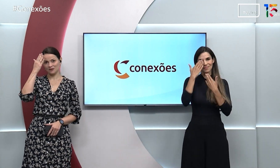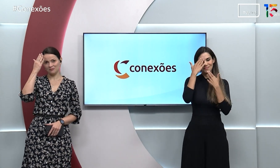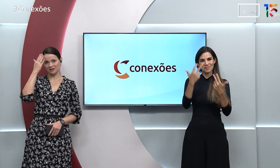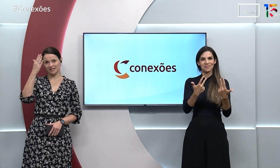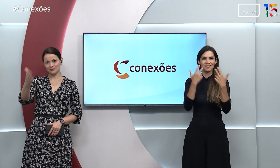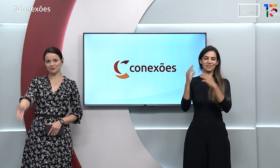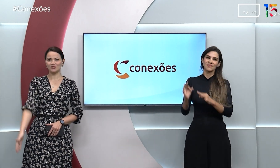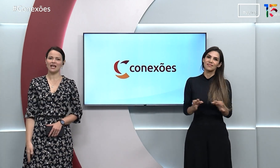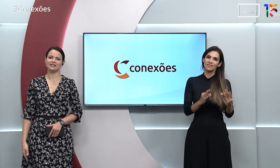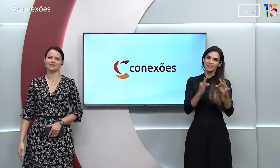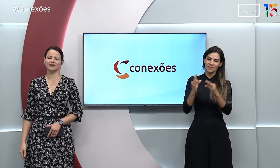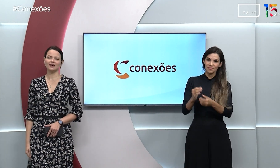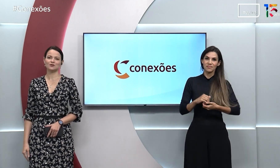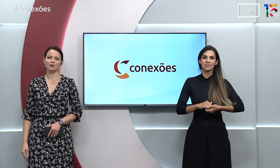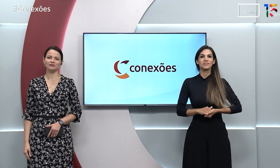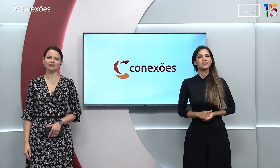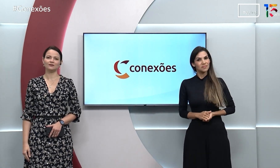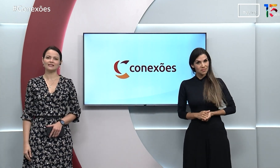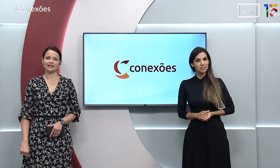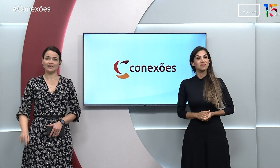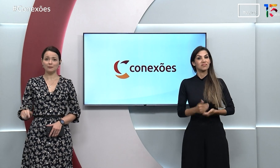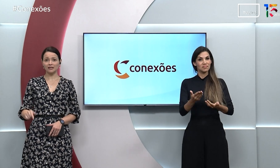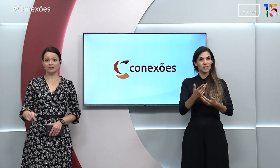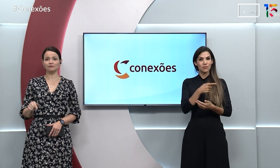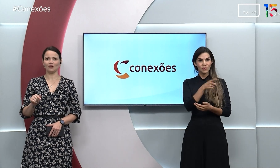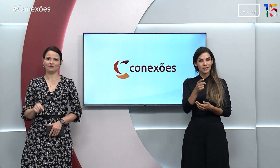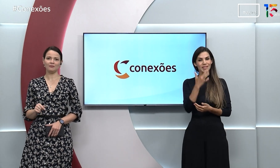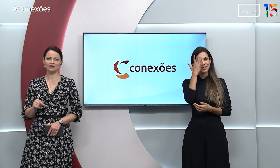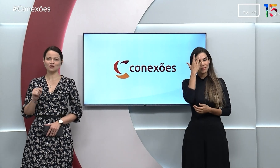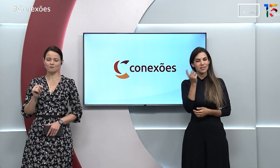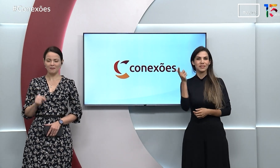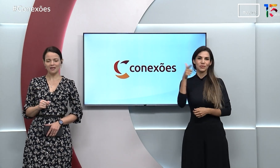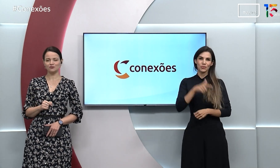agradecendo a sua companhia e a sua audiência e te convidando a estar aqui amanhã,